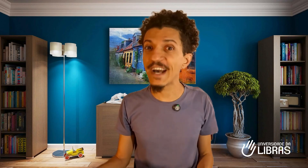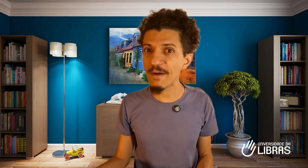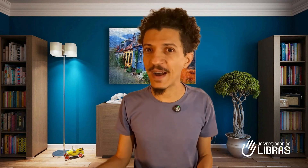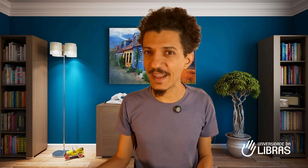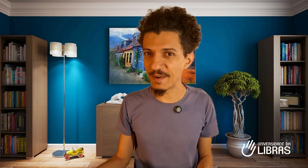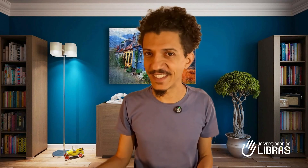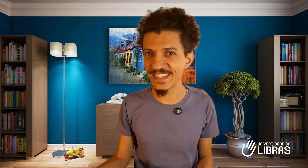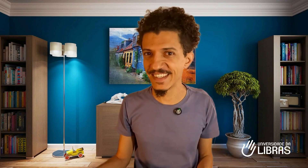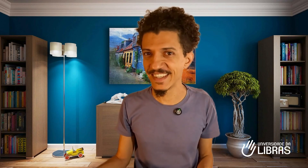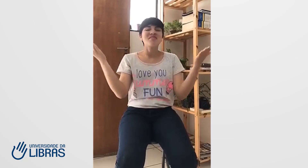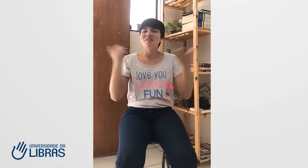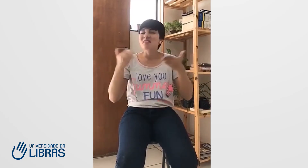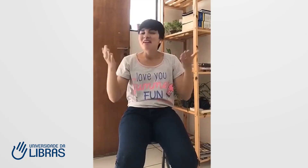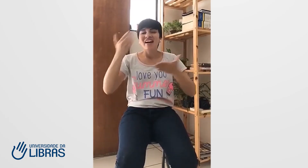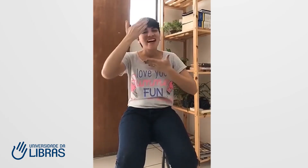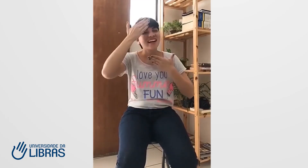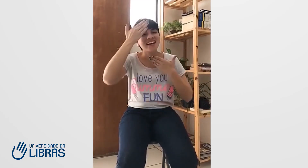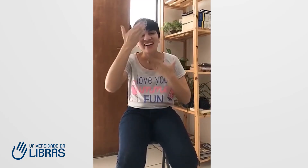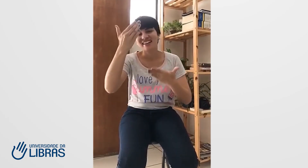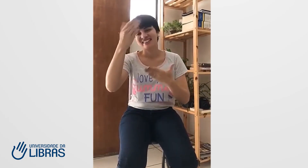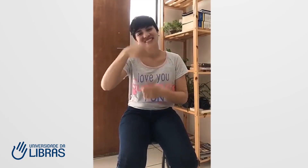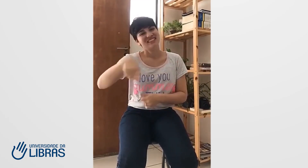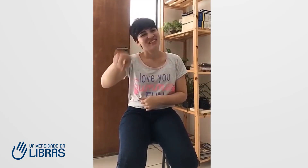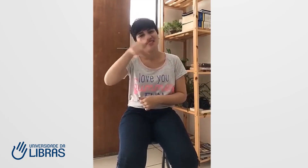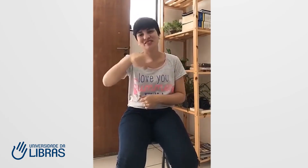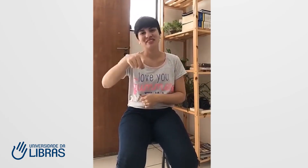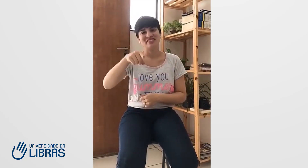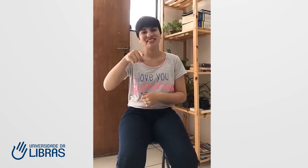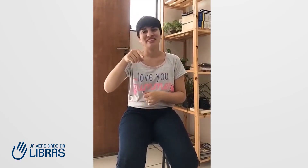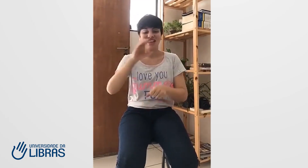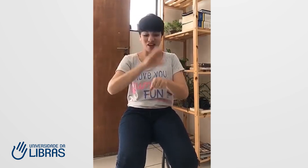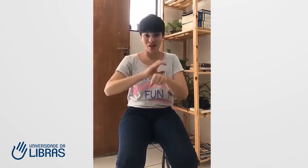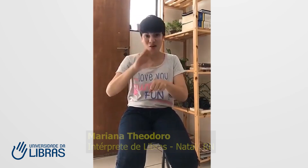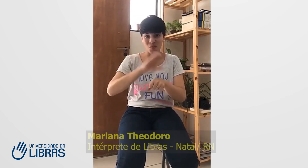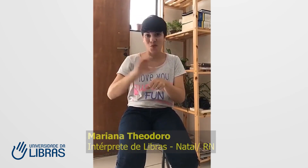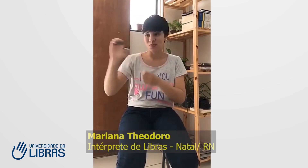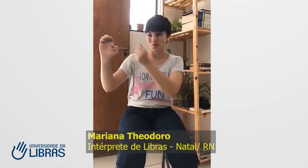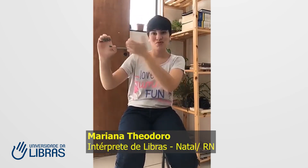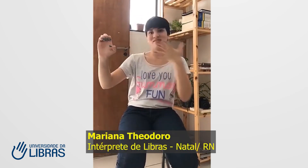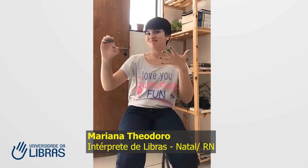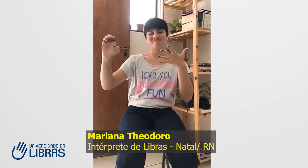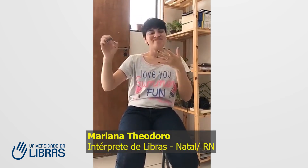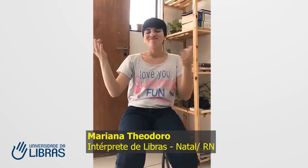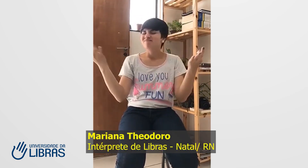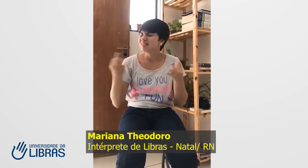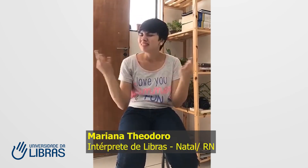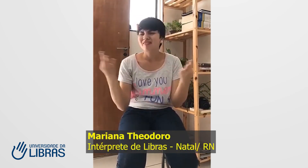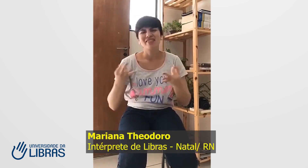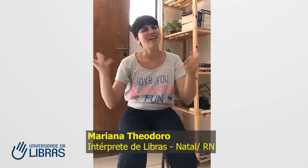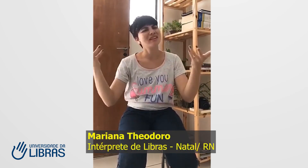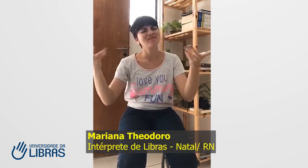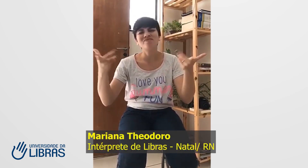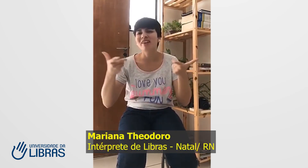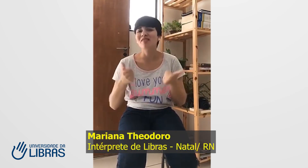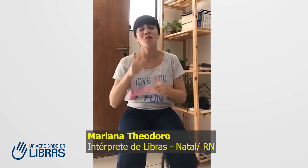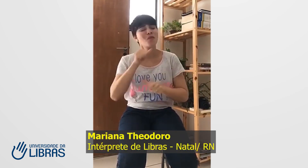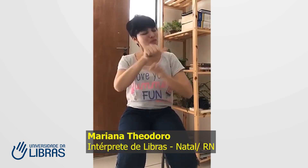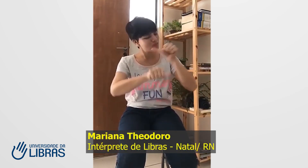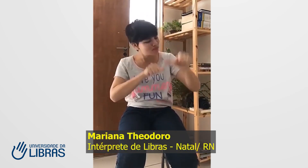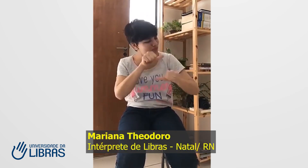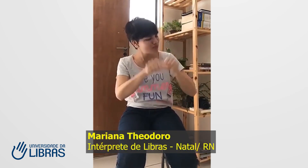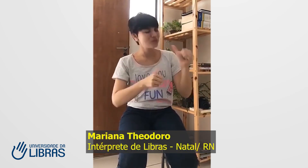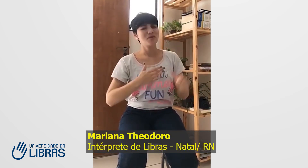você ama a Libras? Hoje eu só tenho gratidão a vocês. Vocês são